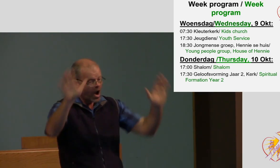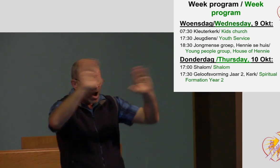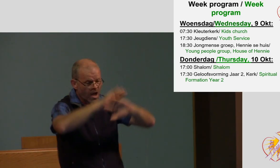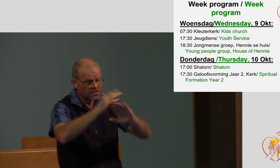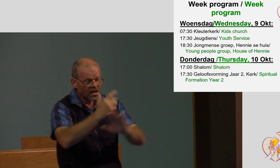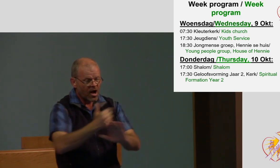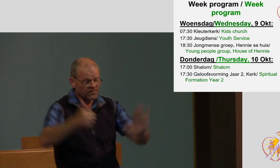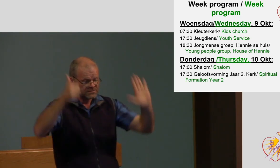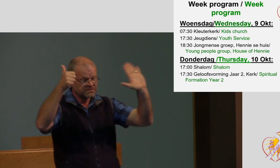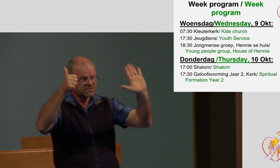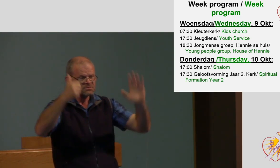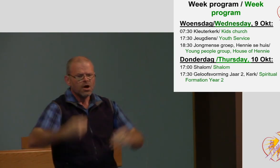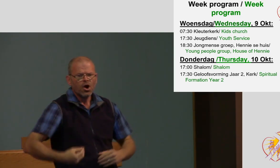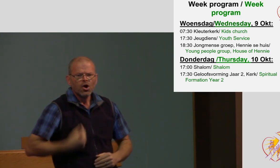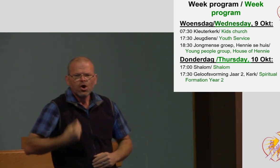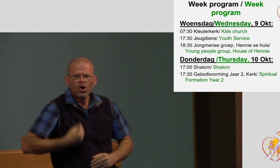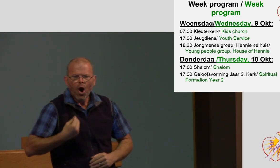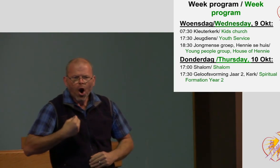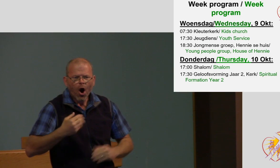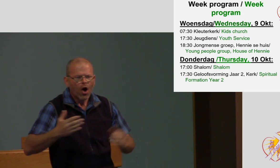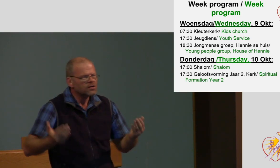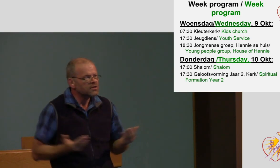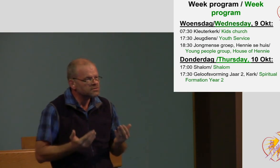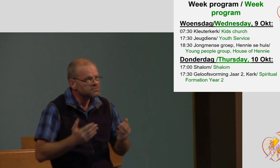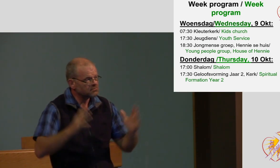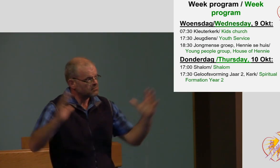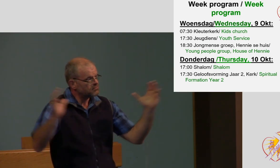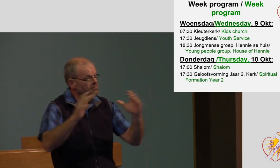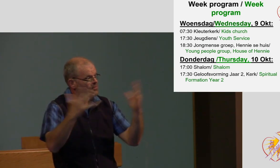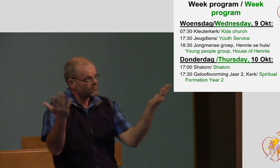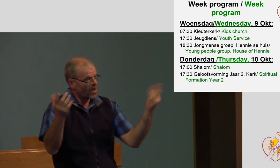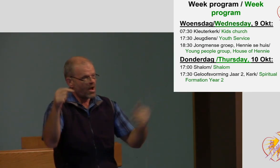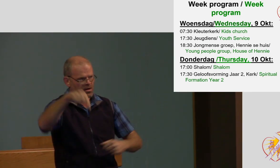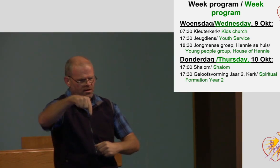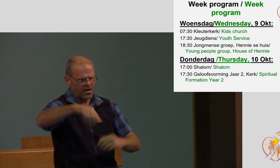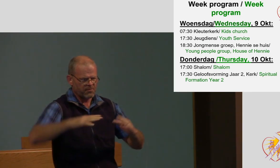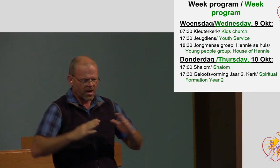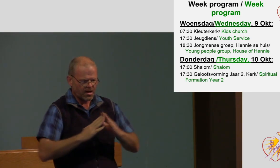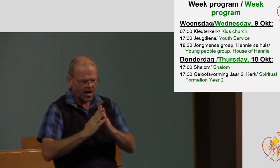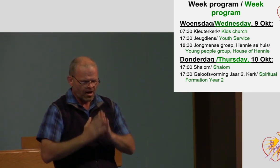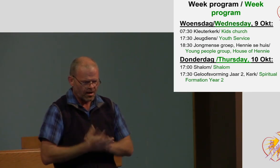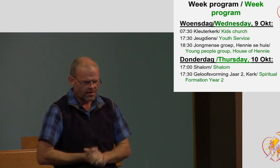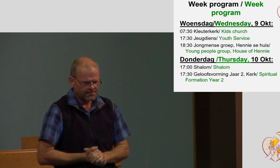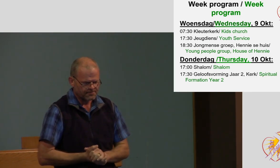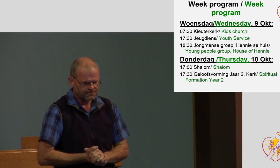En dan jeugdiens die aand 5:30, ook hier by die gemeente.